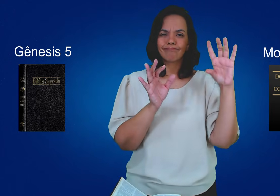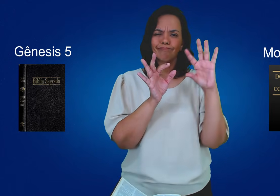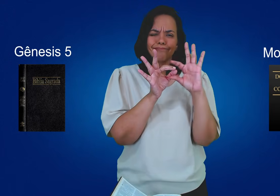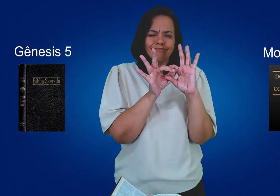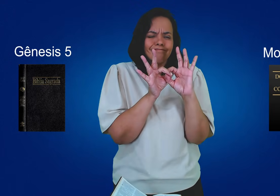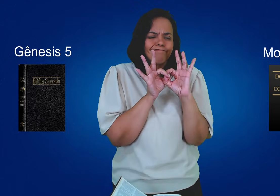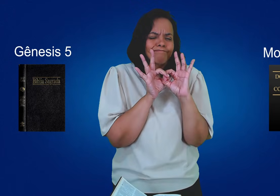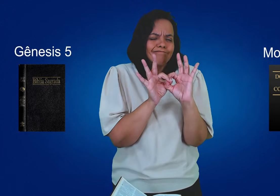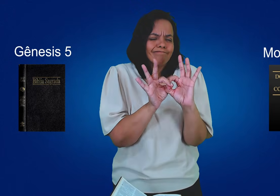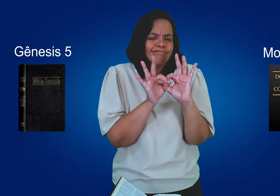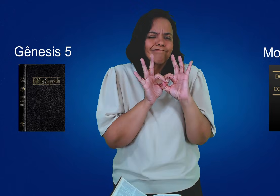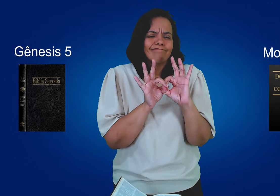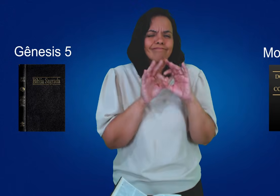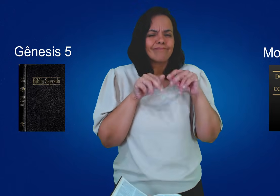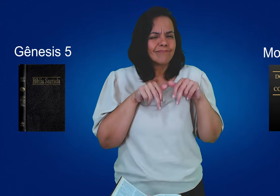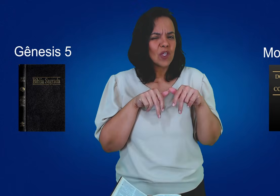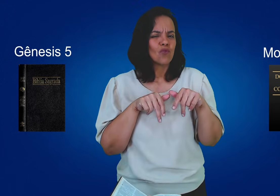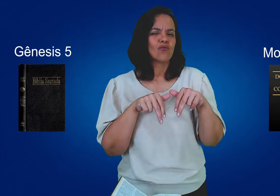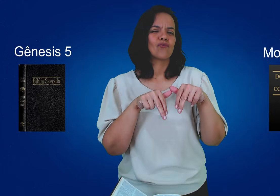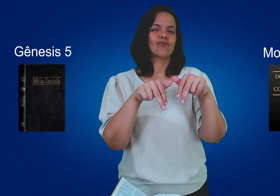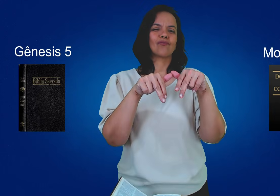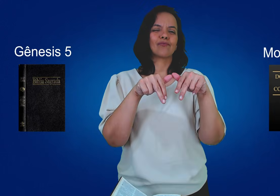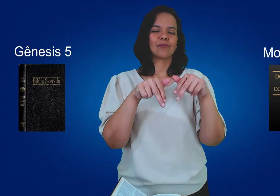E Enoque andou com Deus